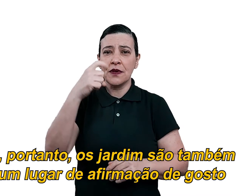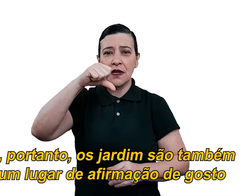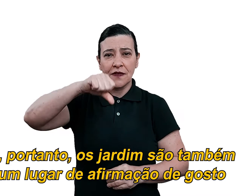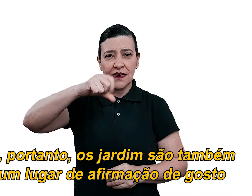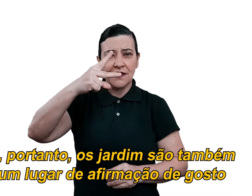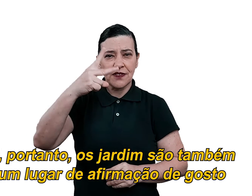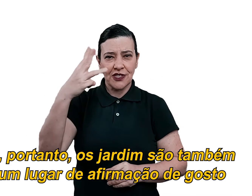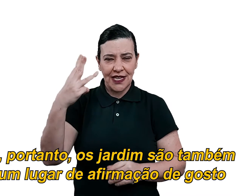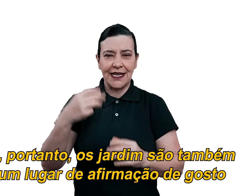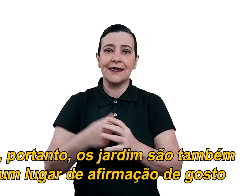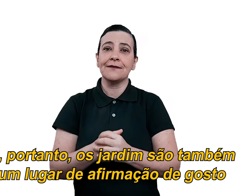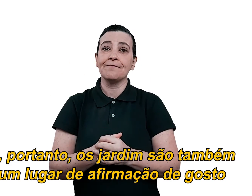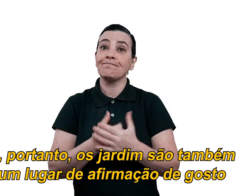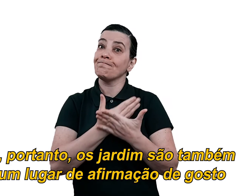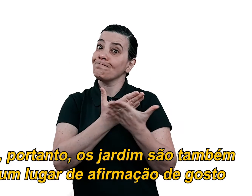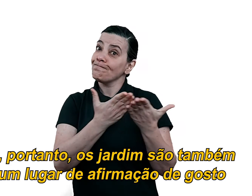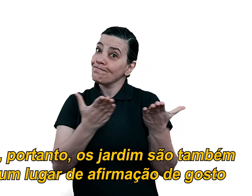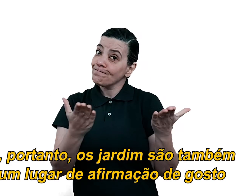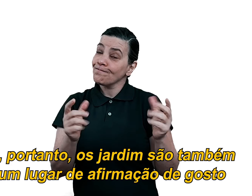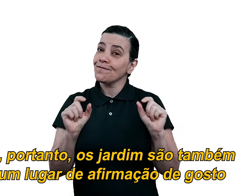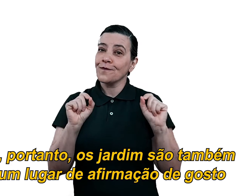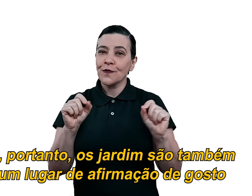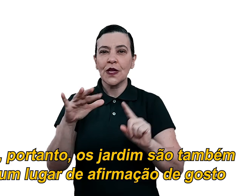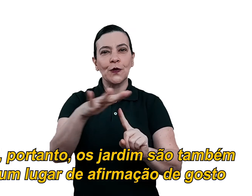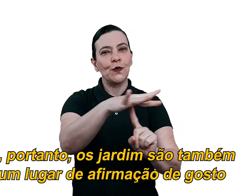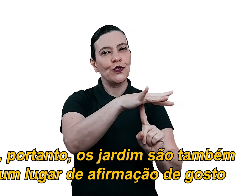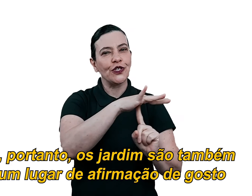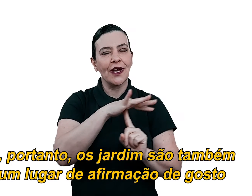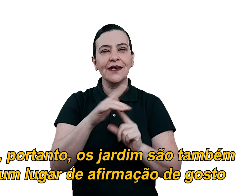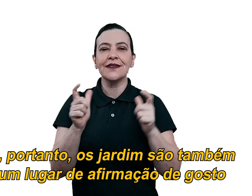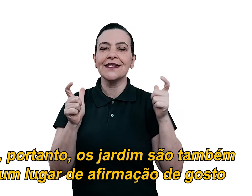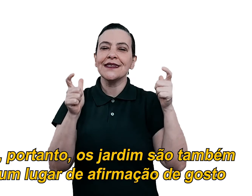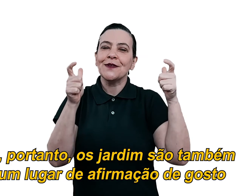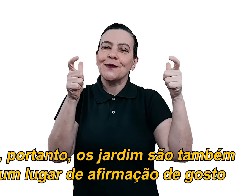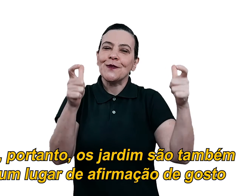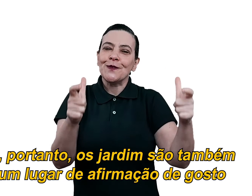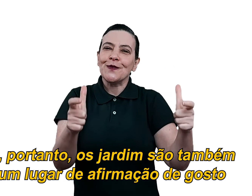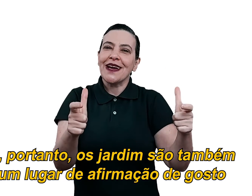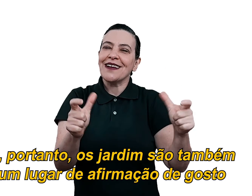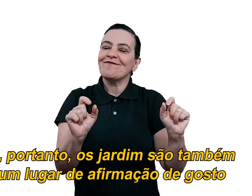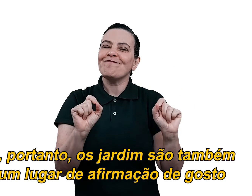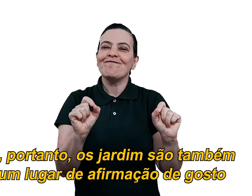1923, né? E portanto, né, os jardins são também um lugar de